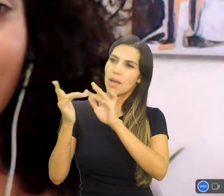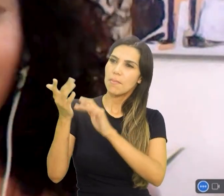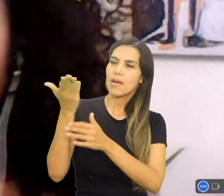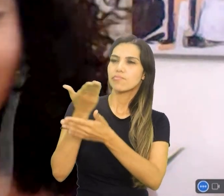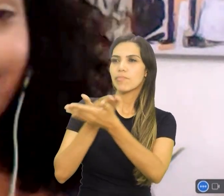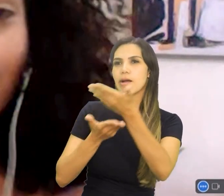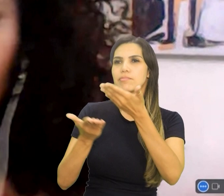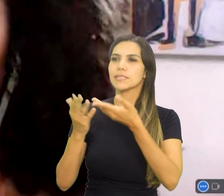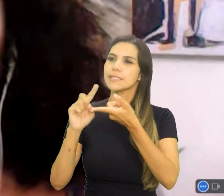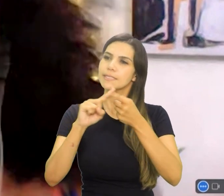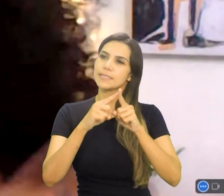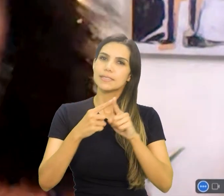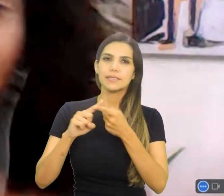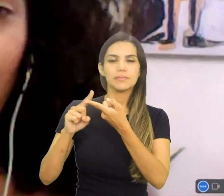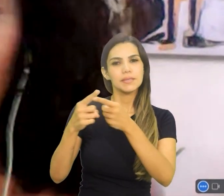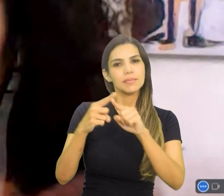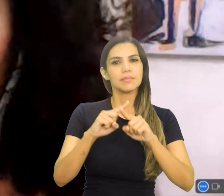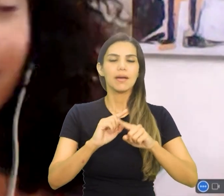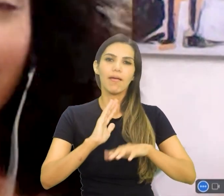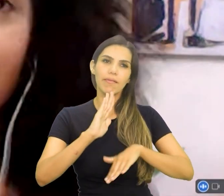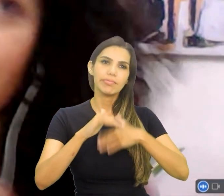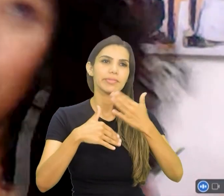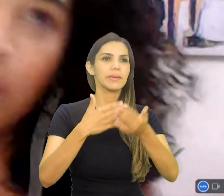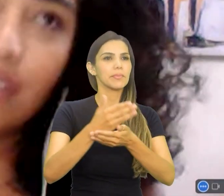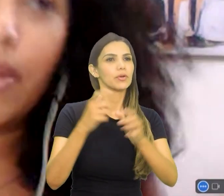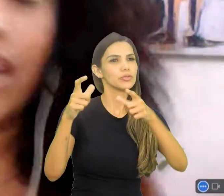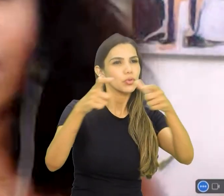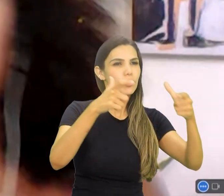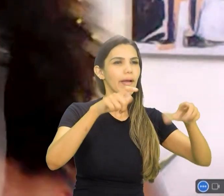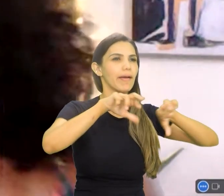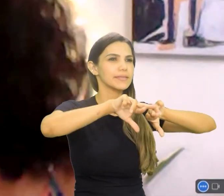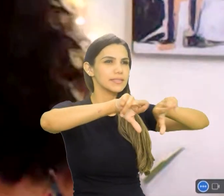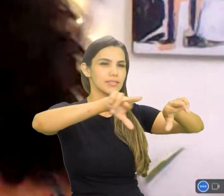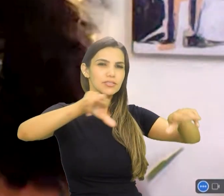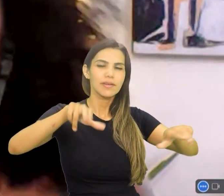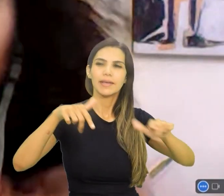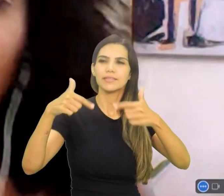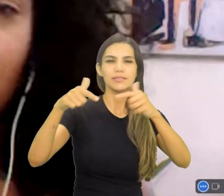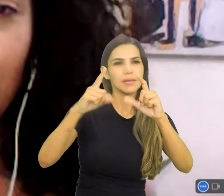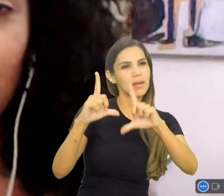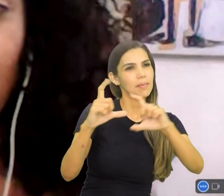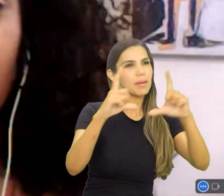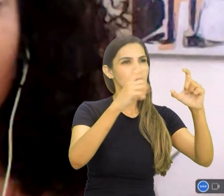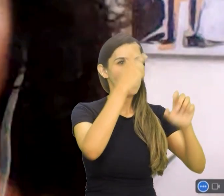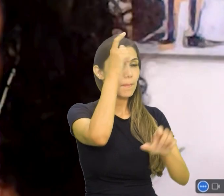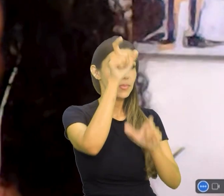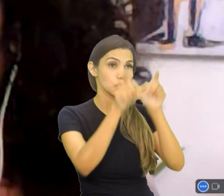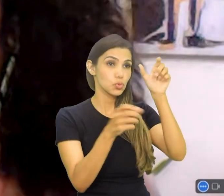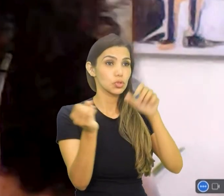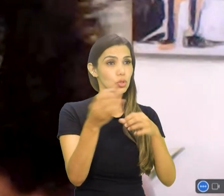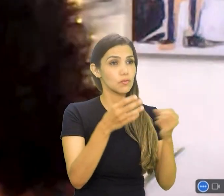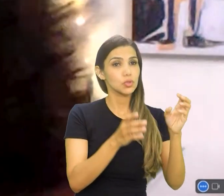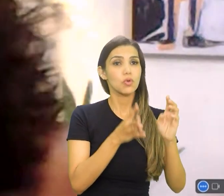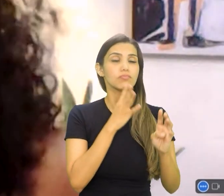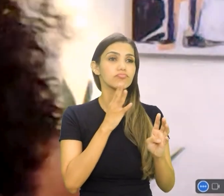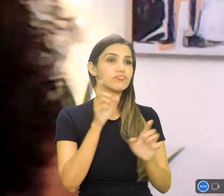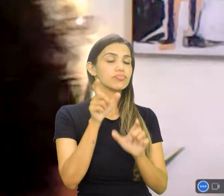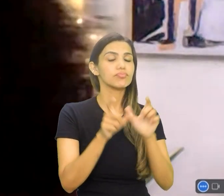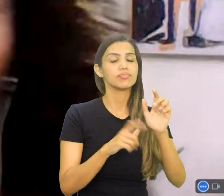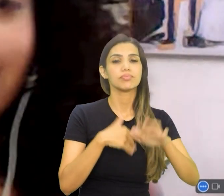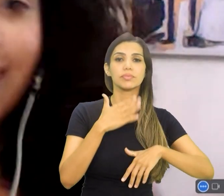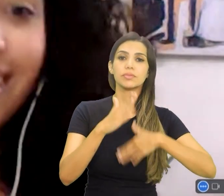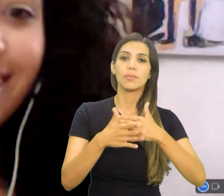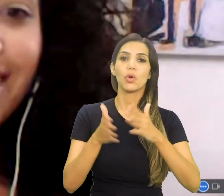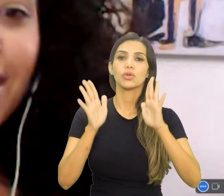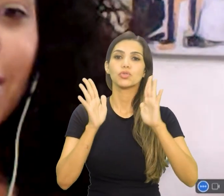E aí um contato leva ao outro, e aí você começa a trabalhar em alguns lugares, conhece outras pessoas, e aí eu fui ficando na profissão. E quando eu